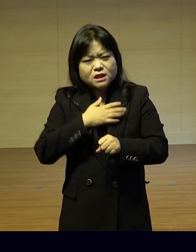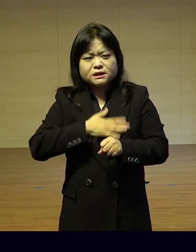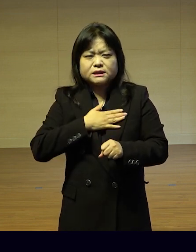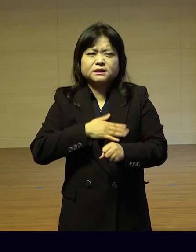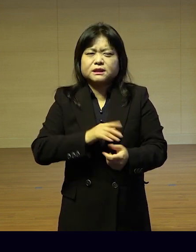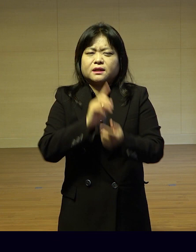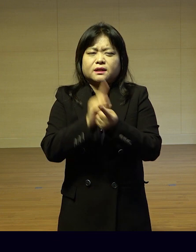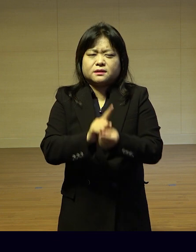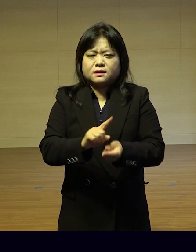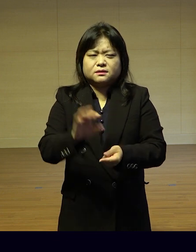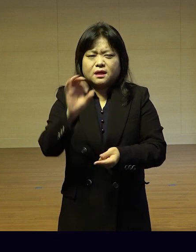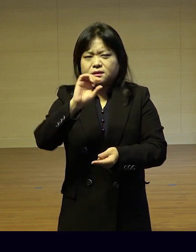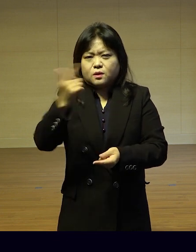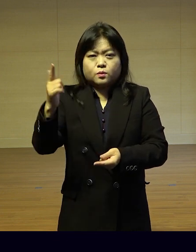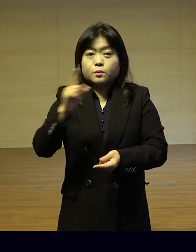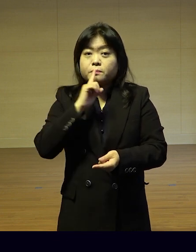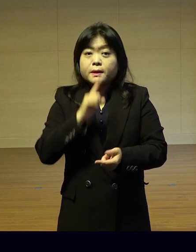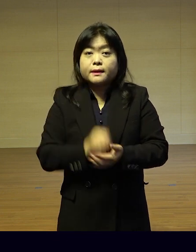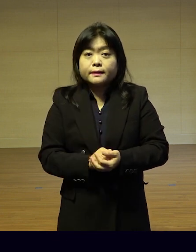수가 없겠죠.